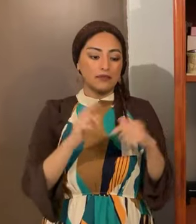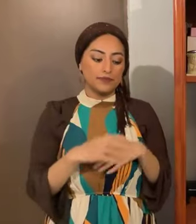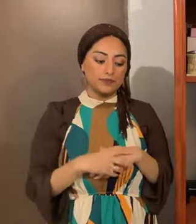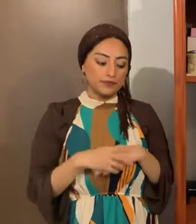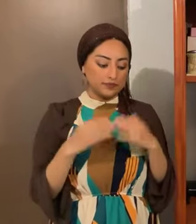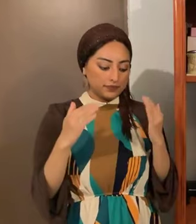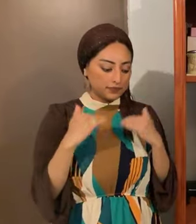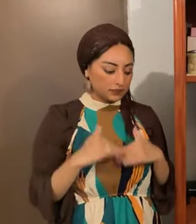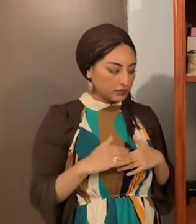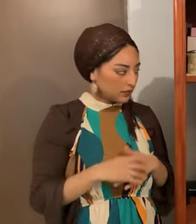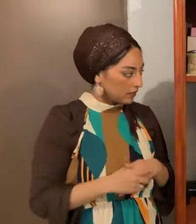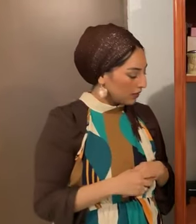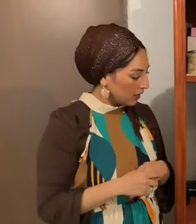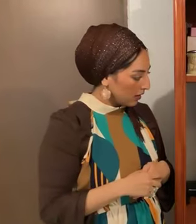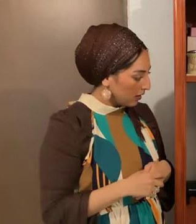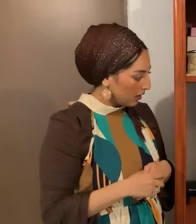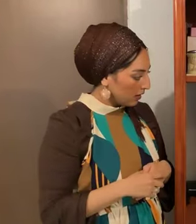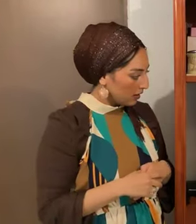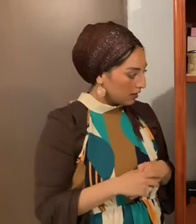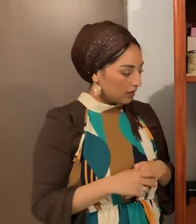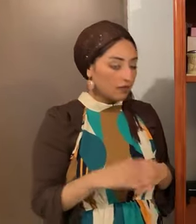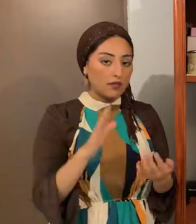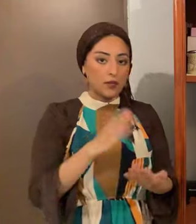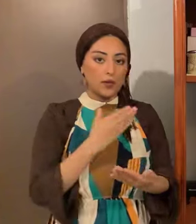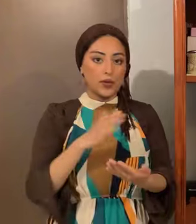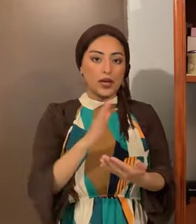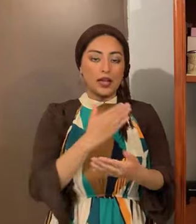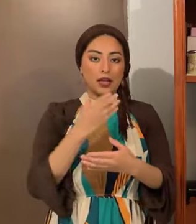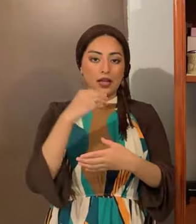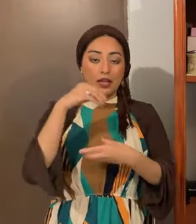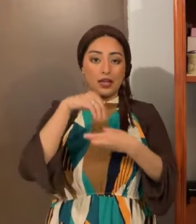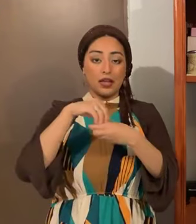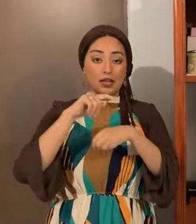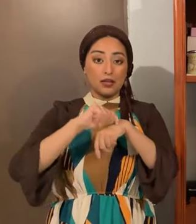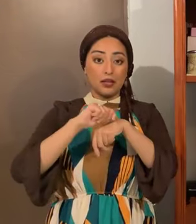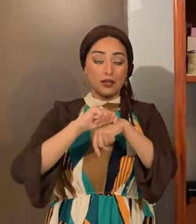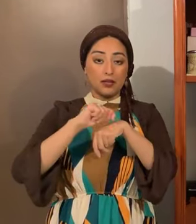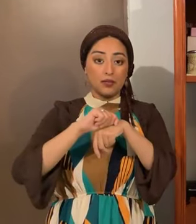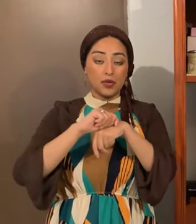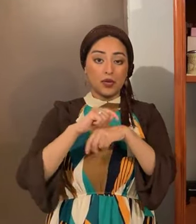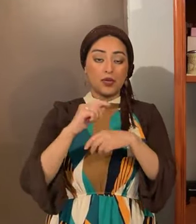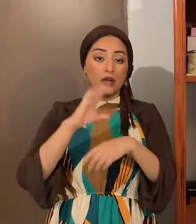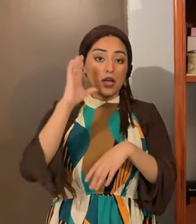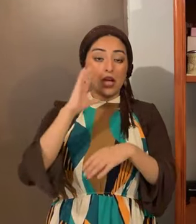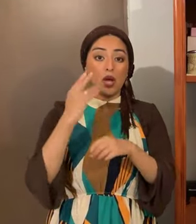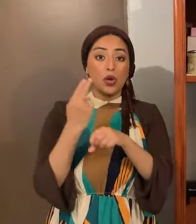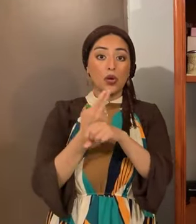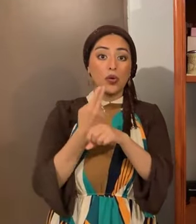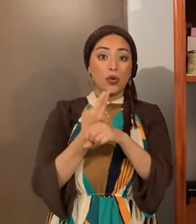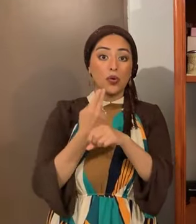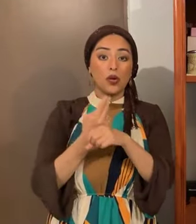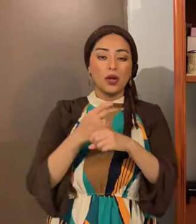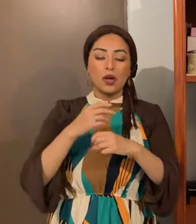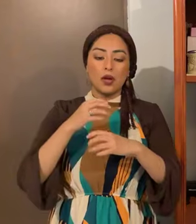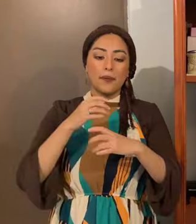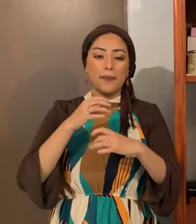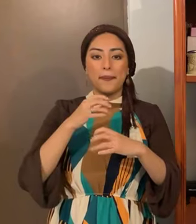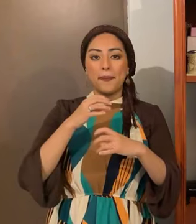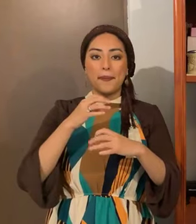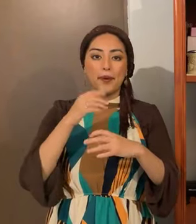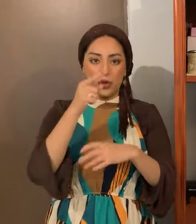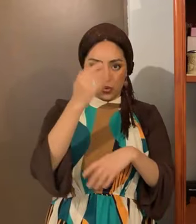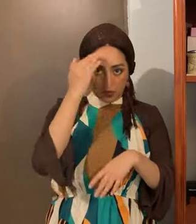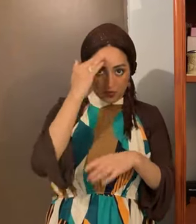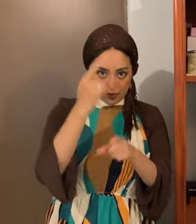También los músicos del templo interpretaban con flautas.